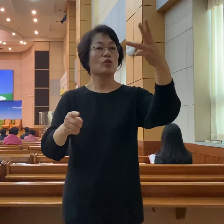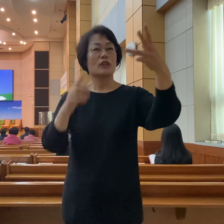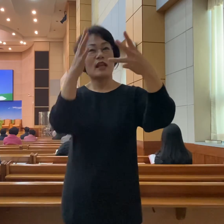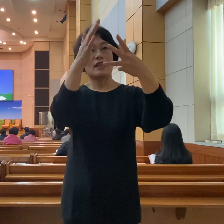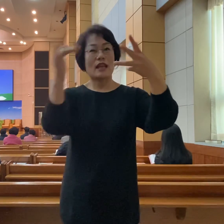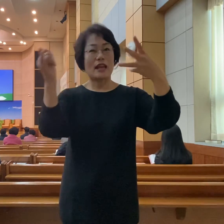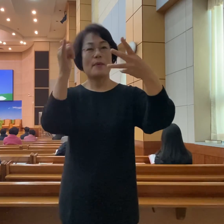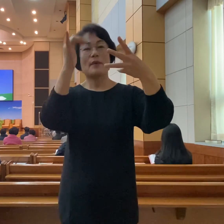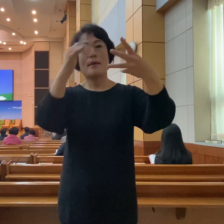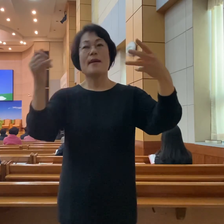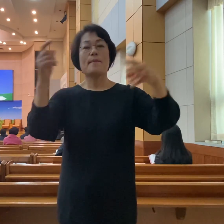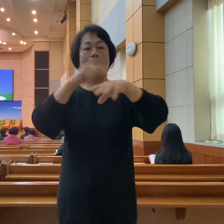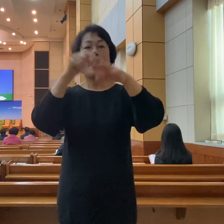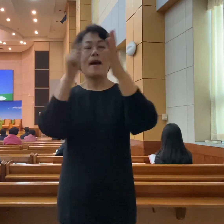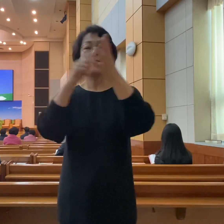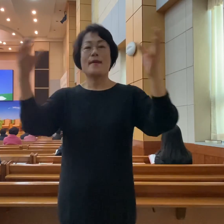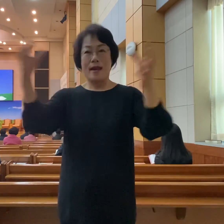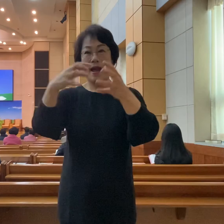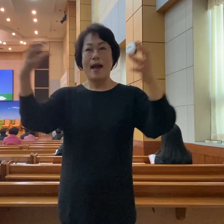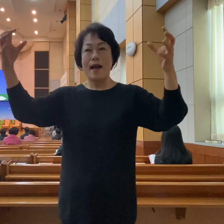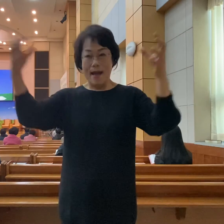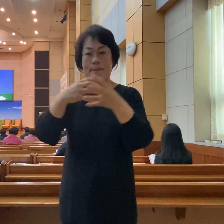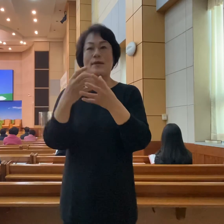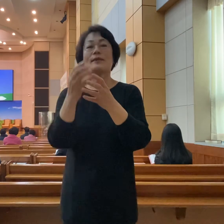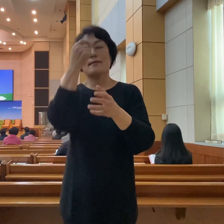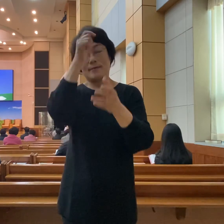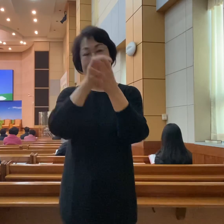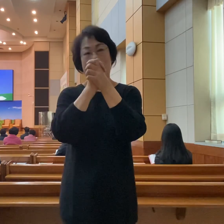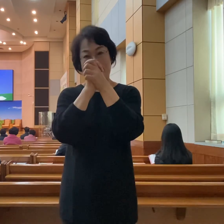마음을 묻혀서 그래 기도하는데